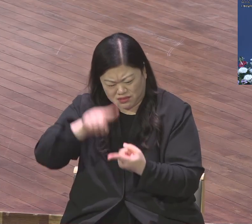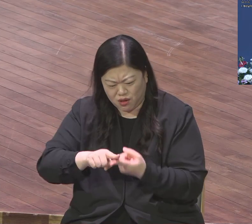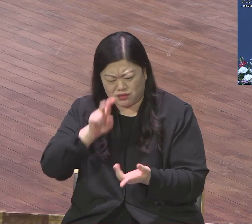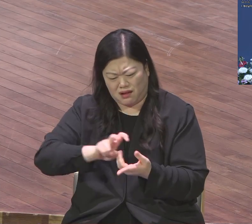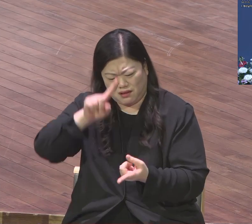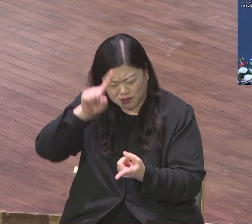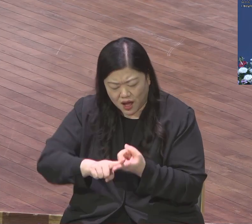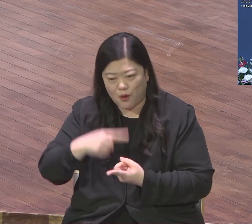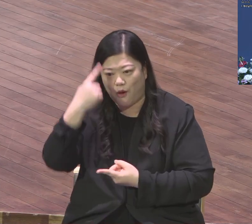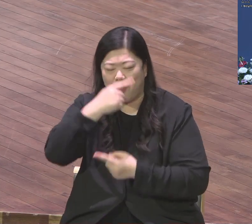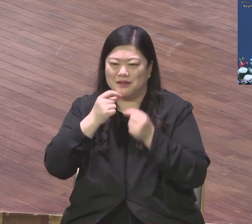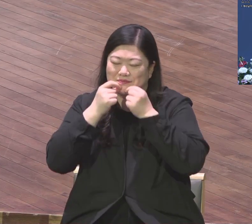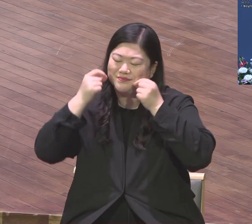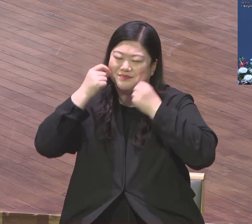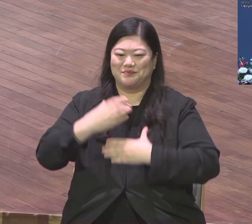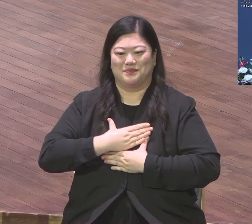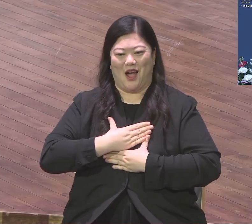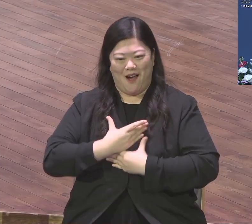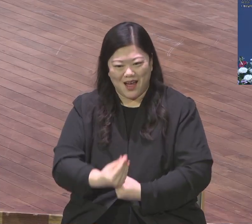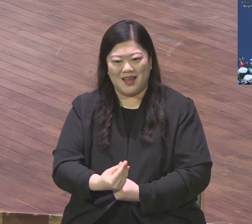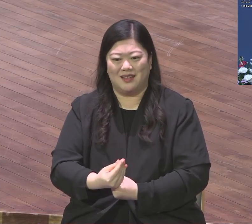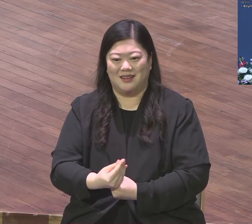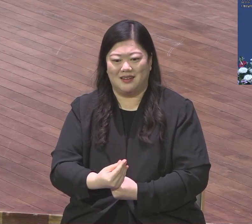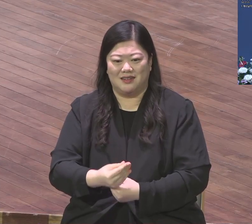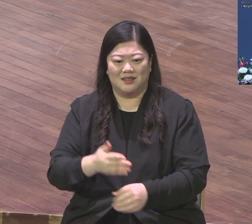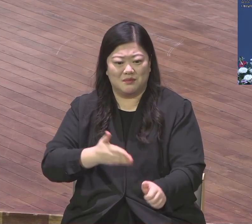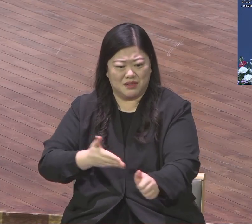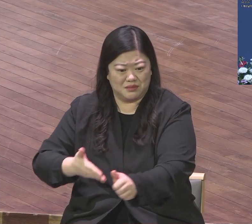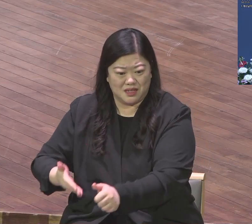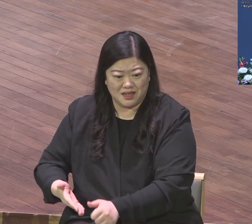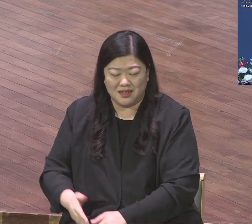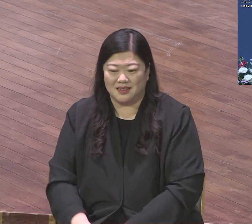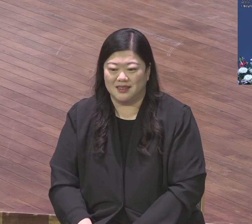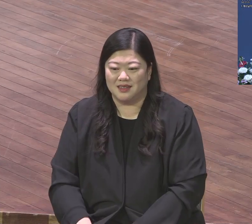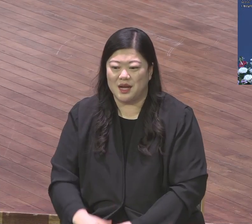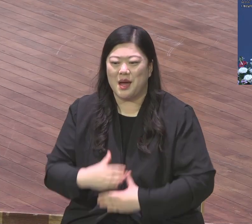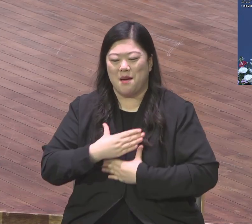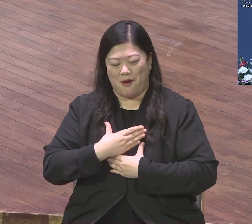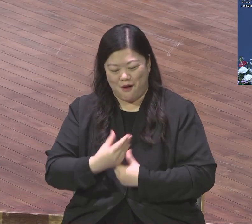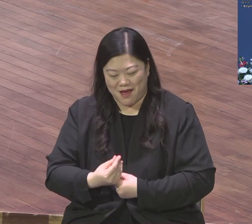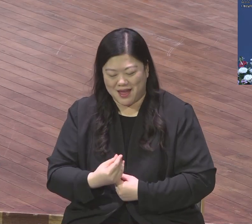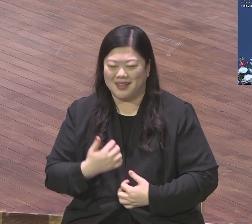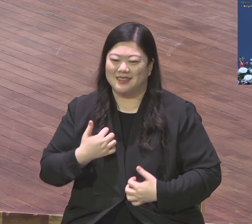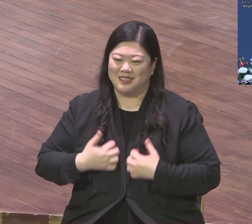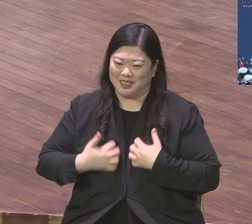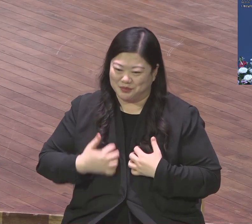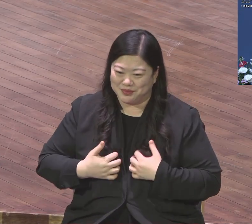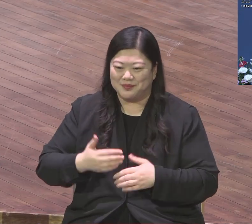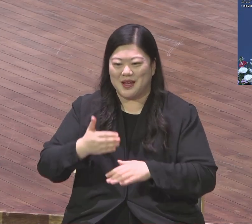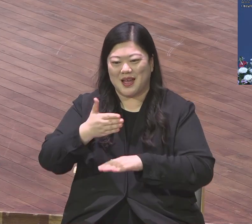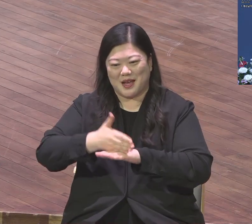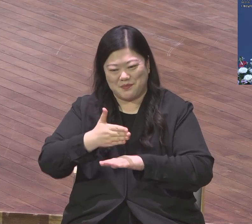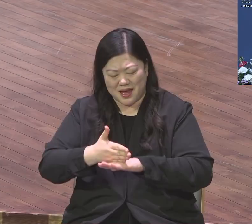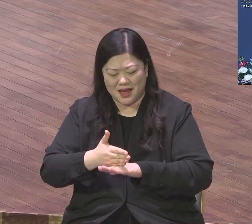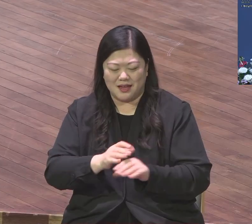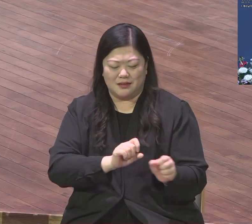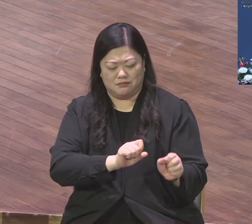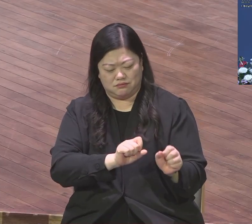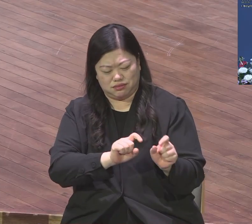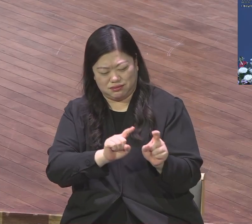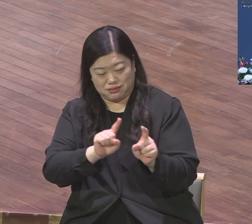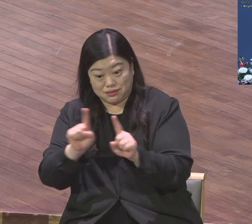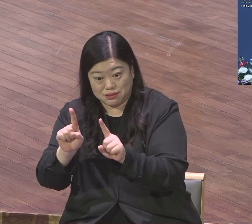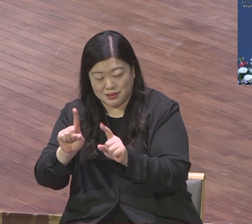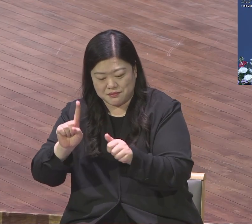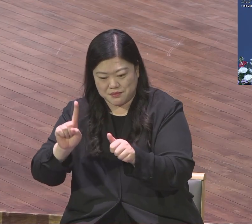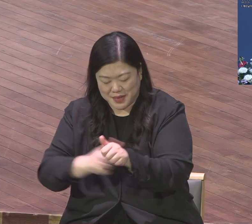2026년 영계전 성도들 이렇게 평안과 기쁨, 감사와 행복이 넘치는 성경적